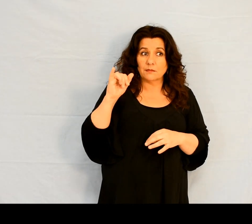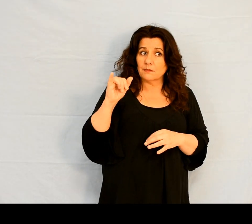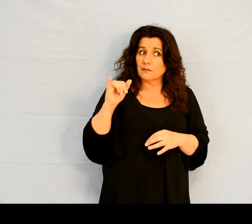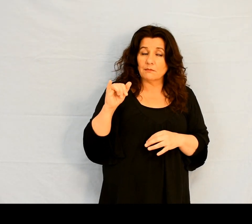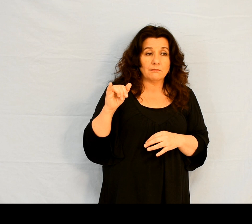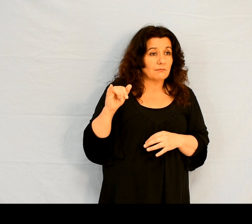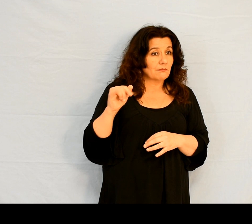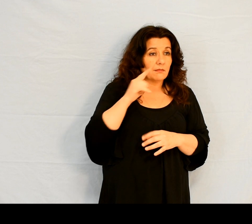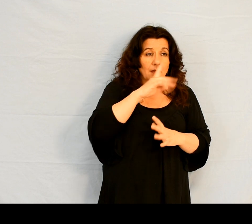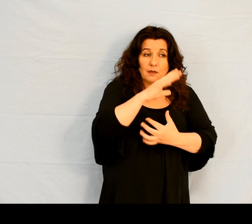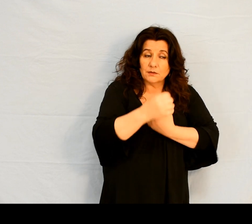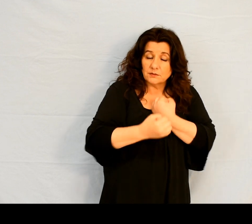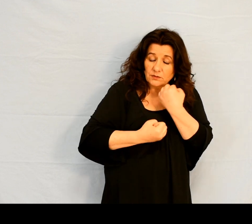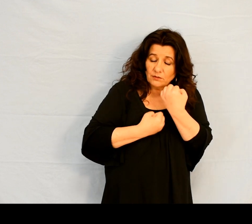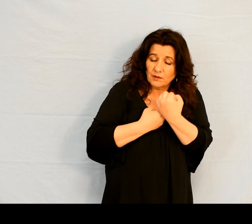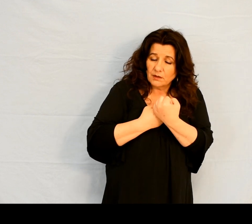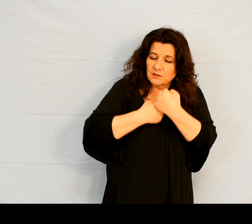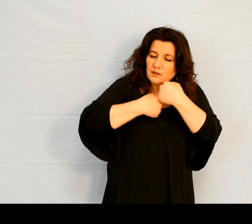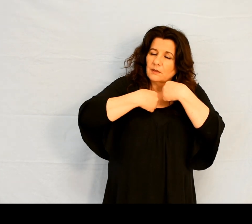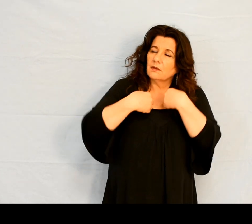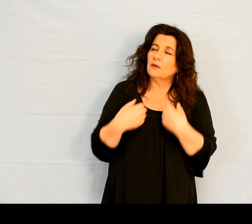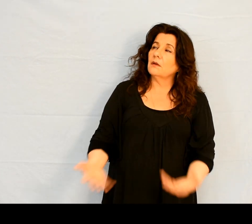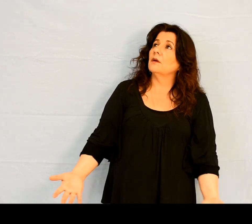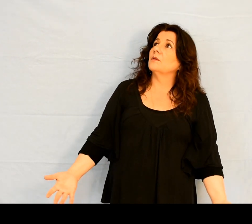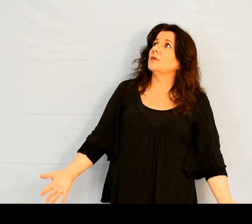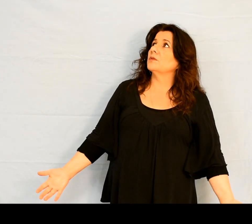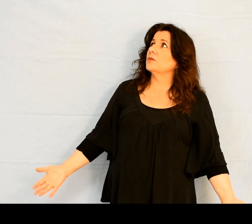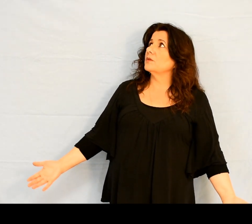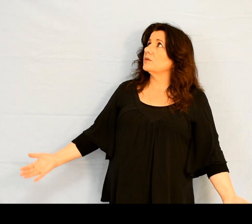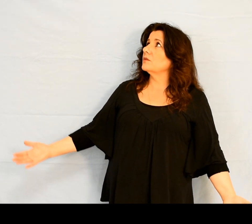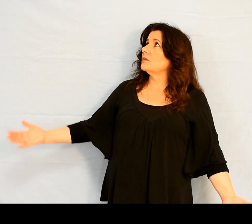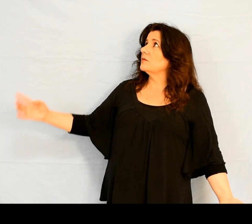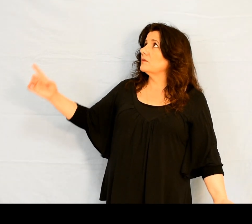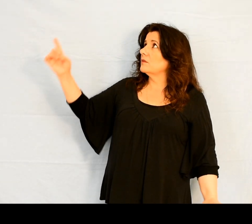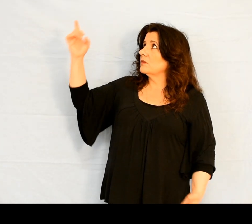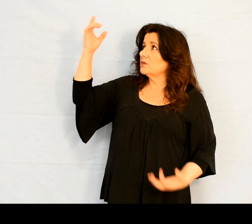Mais il s'abandonnait à celui qui juge avec justice.